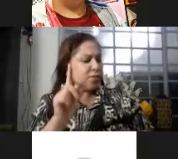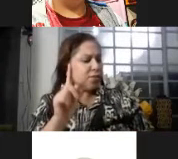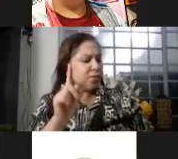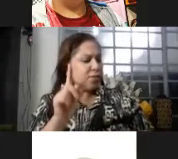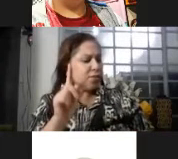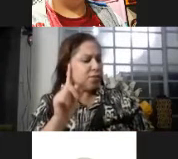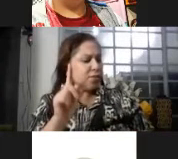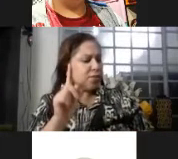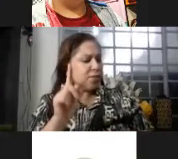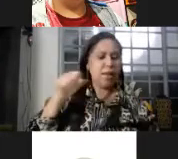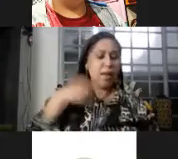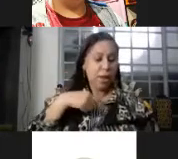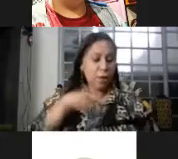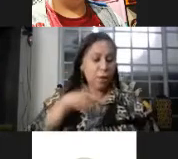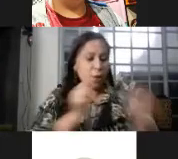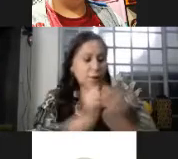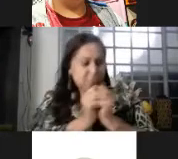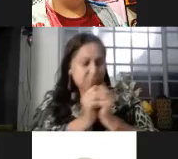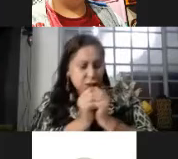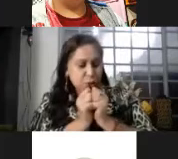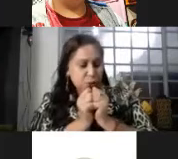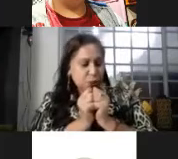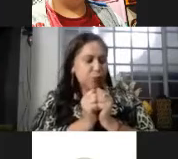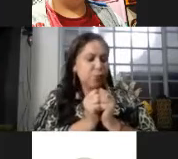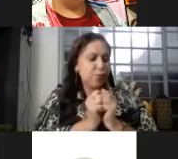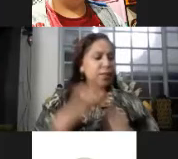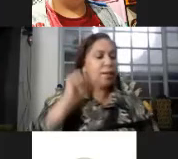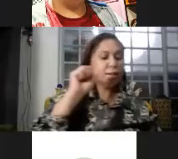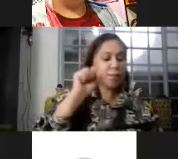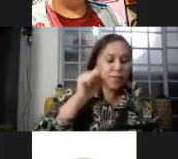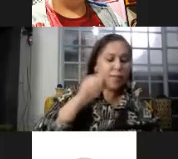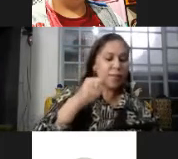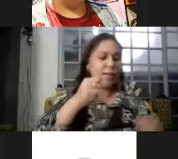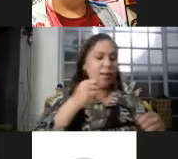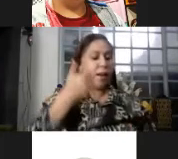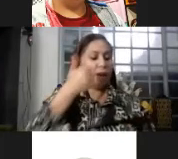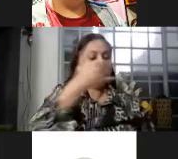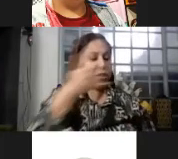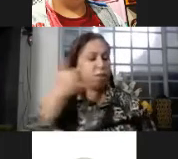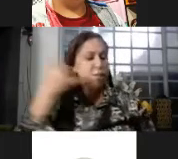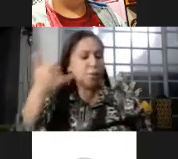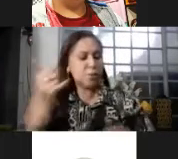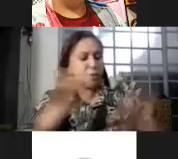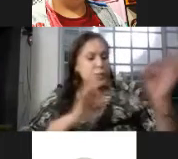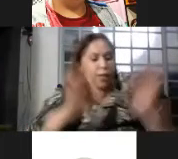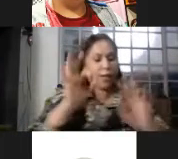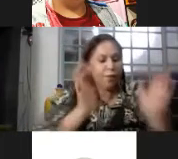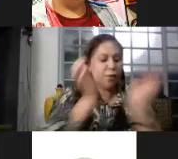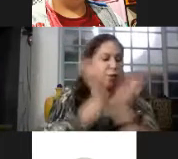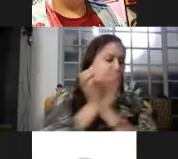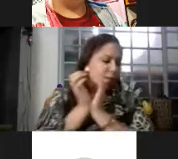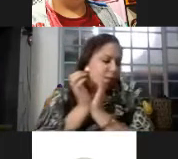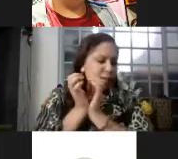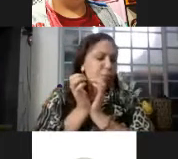vão? Sim. Eu posso ir junto? Sim, eu vou chamar outros por